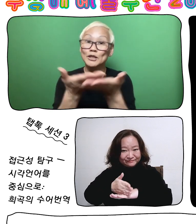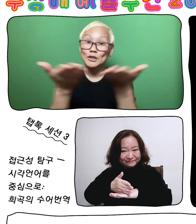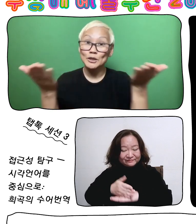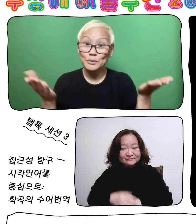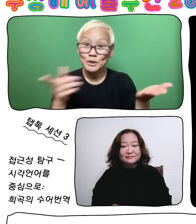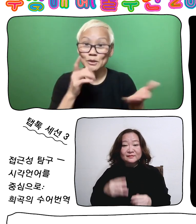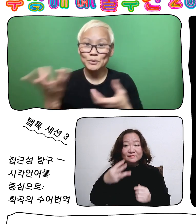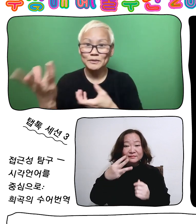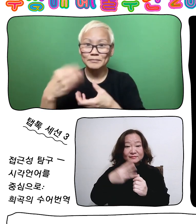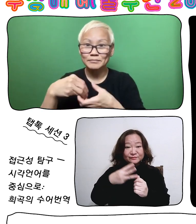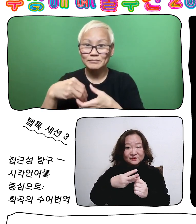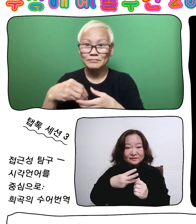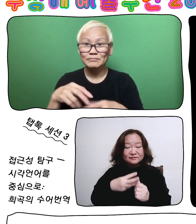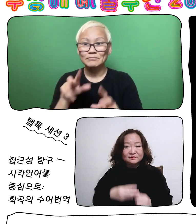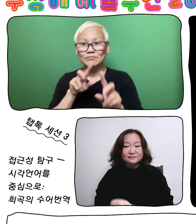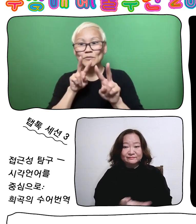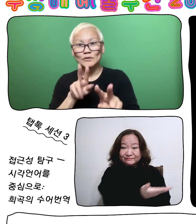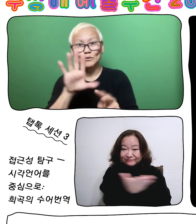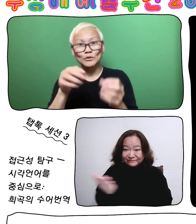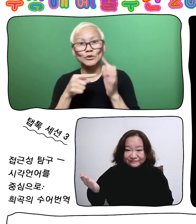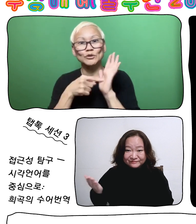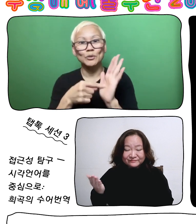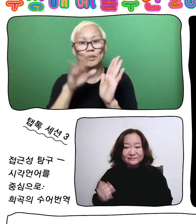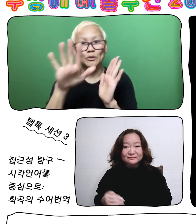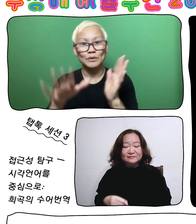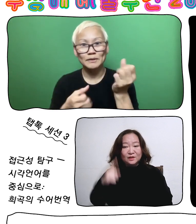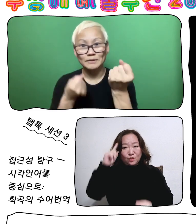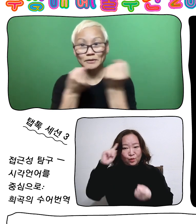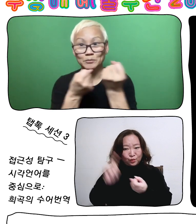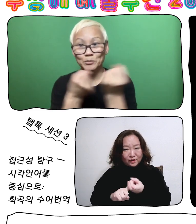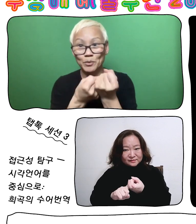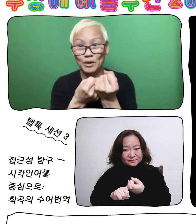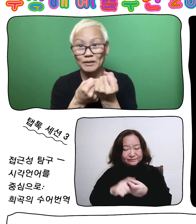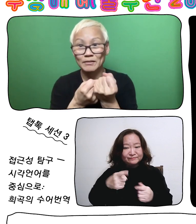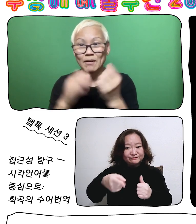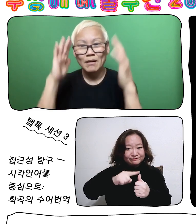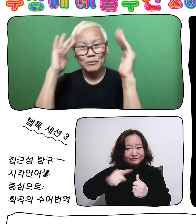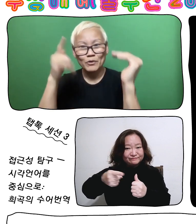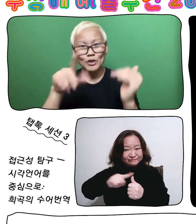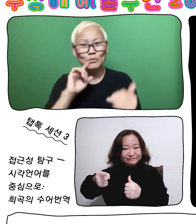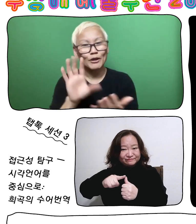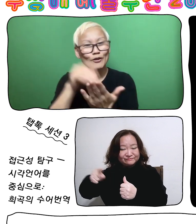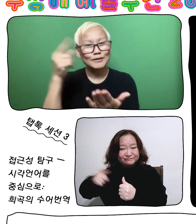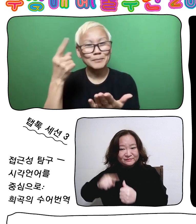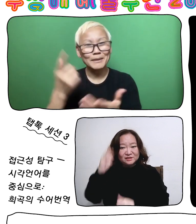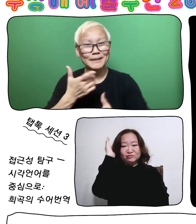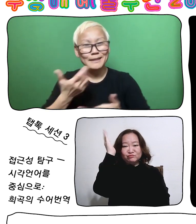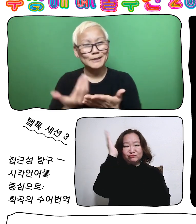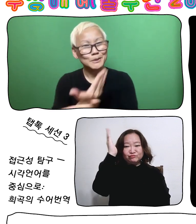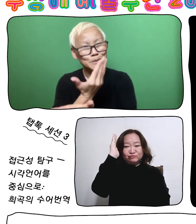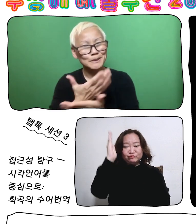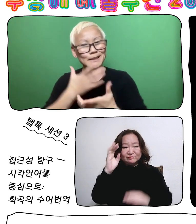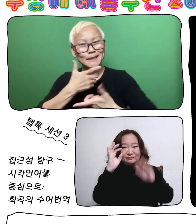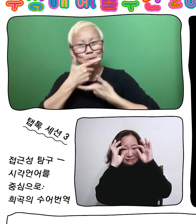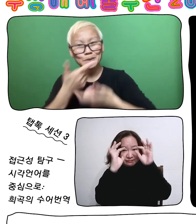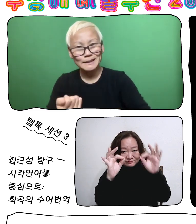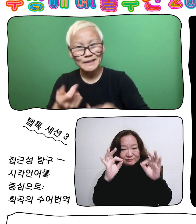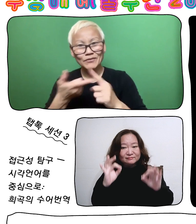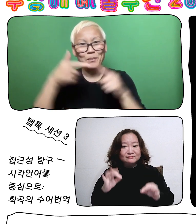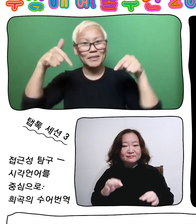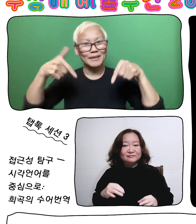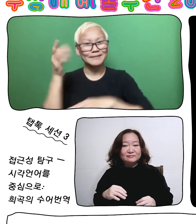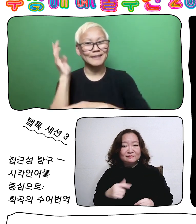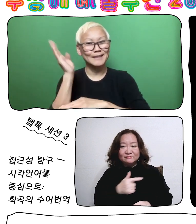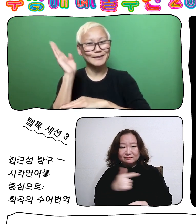관심을 갖고 제 강연에 참여해주신 여러분께도 감사드립니다. 제